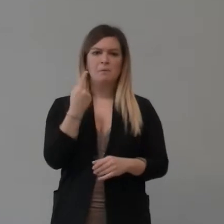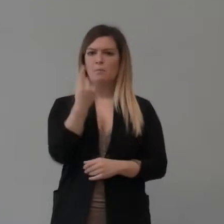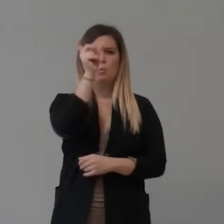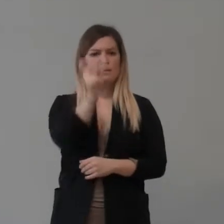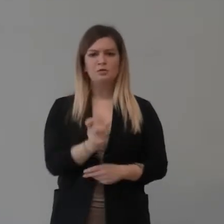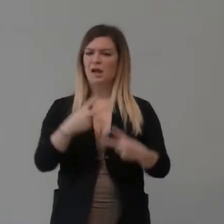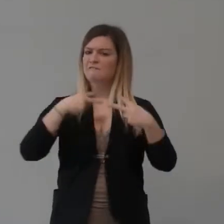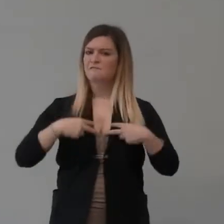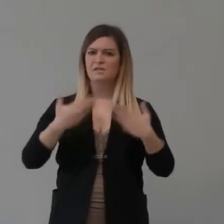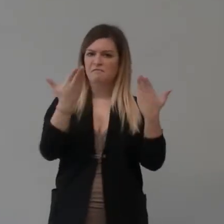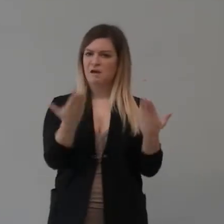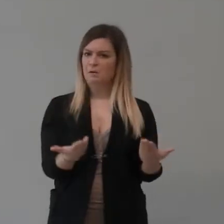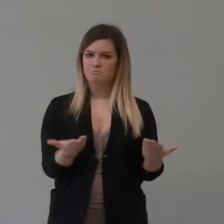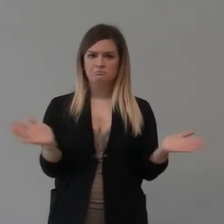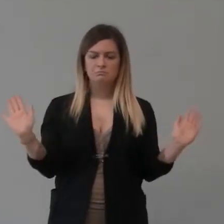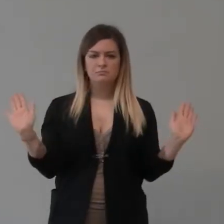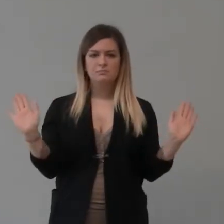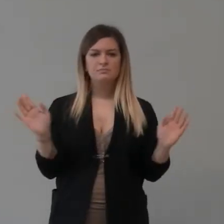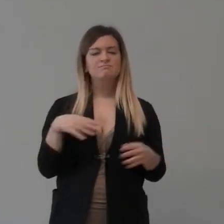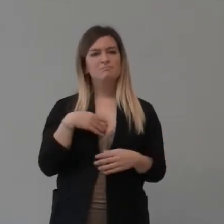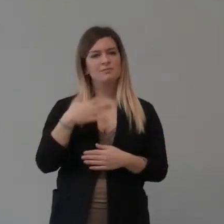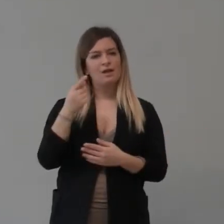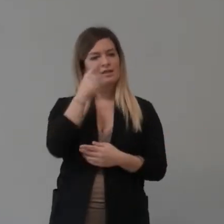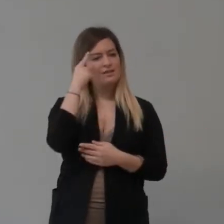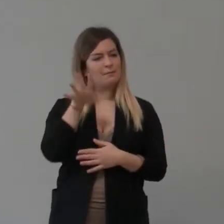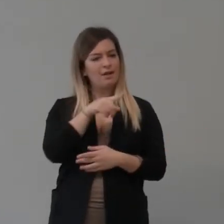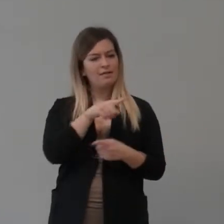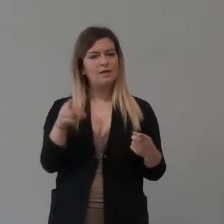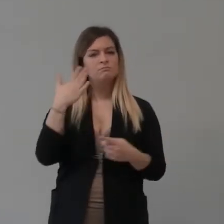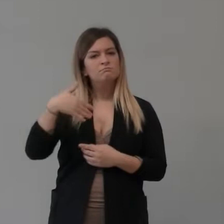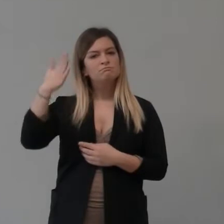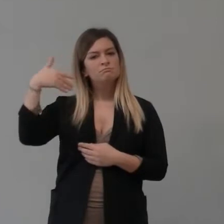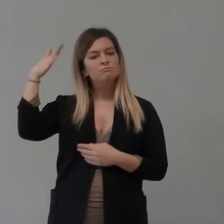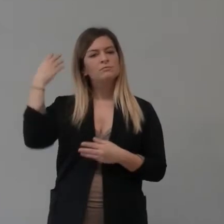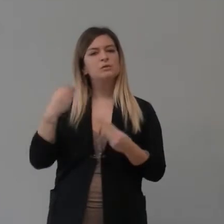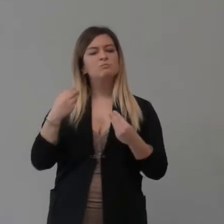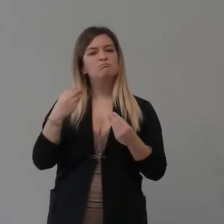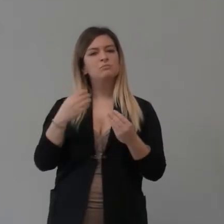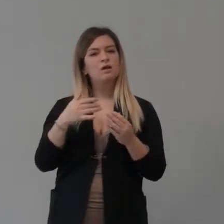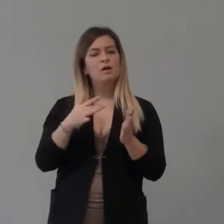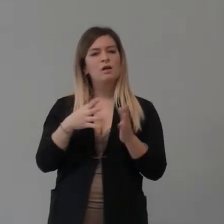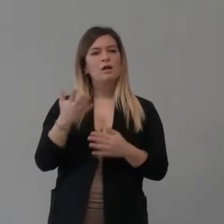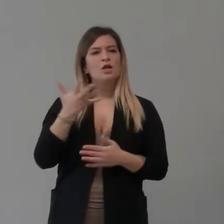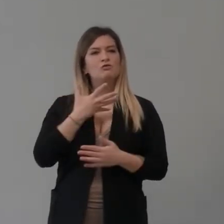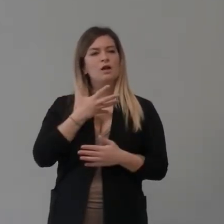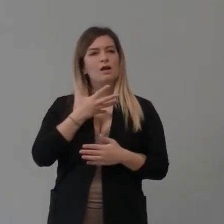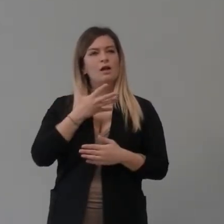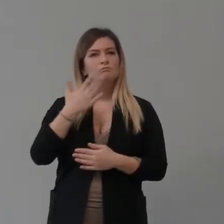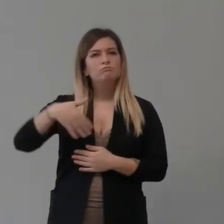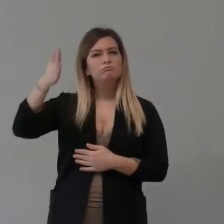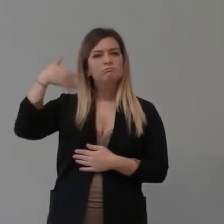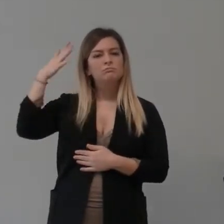Sapete, si dice che all'epoca di Gesù chi aveva dei servitori, chi aveva dei